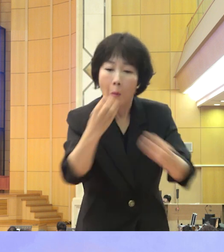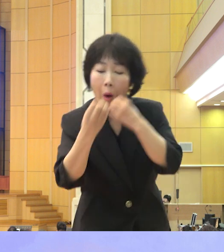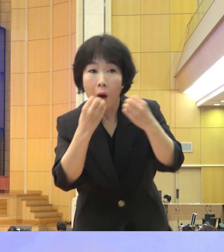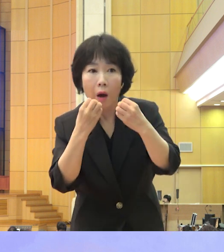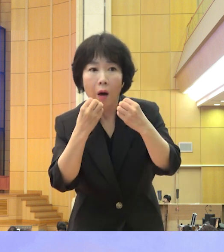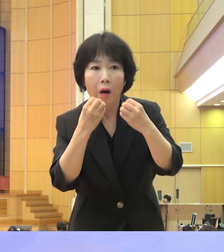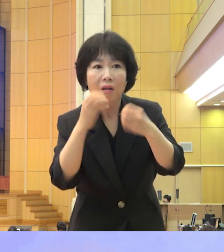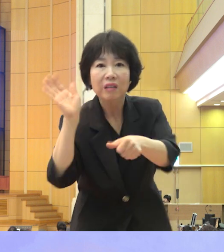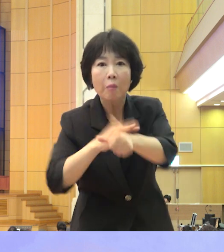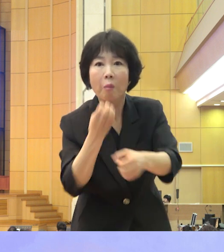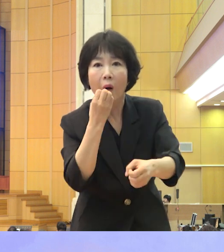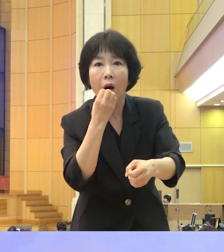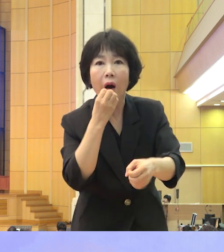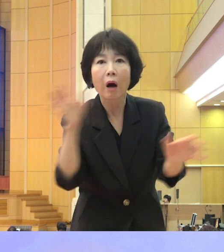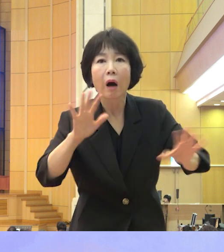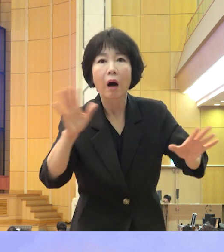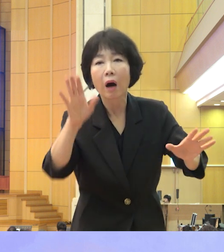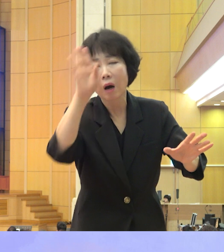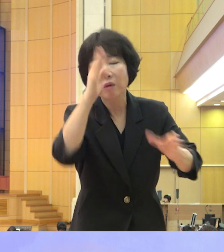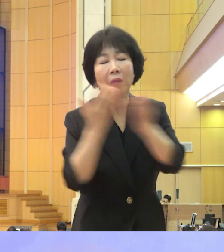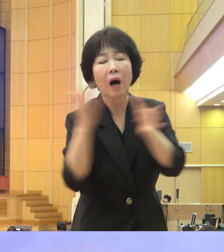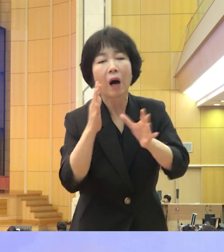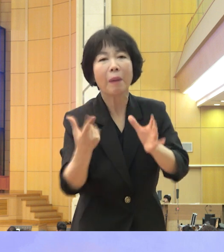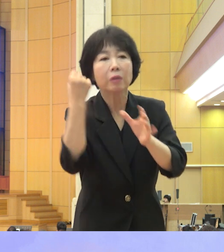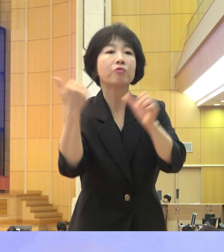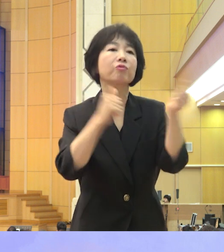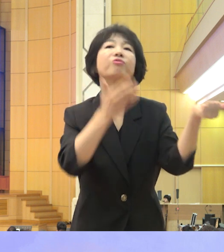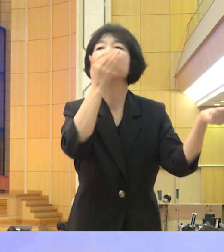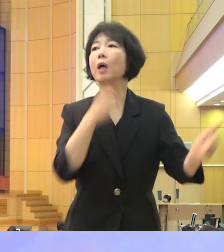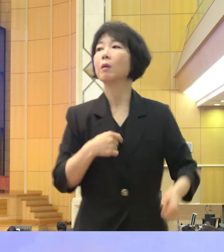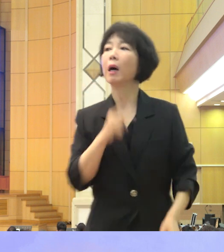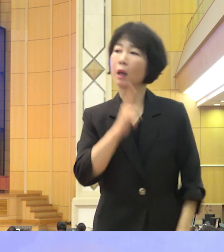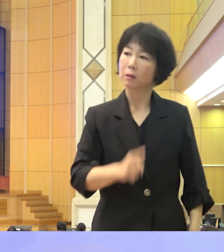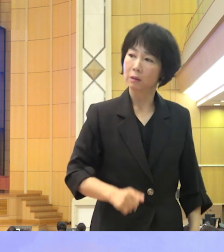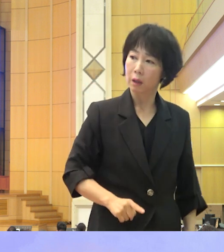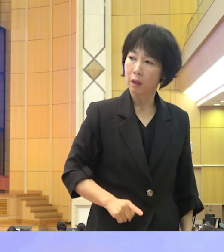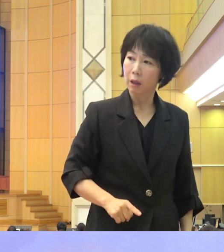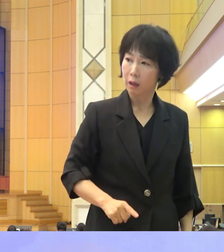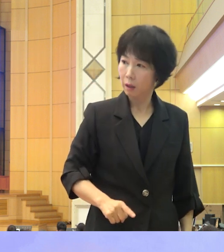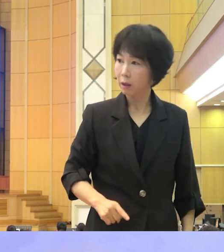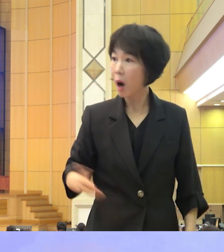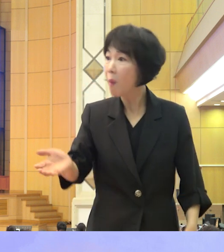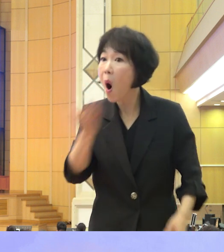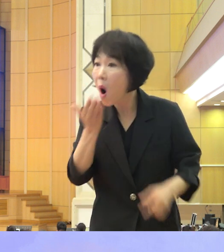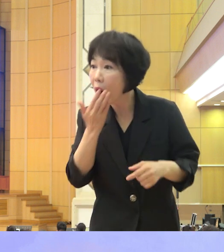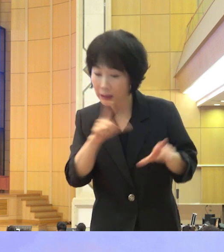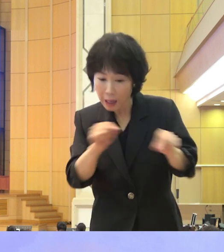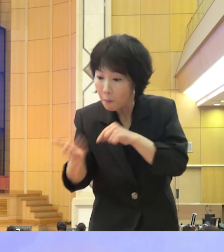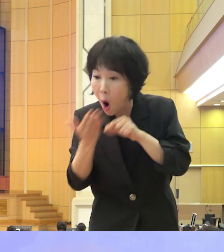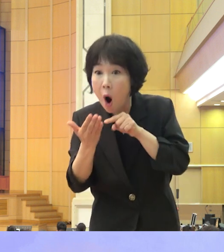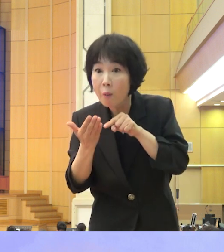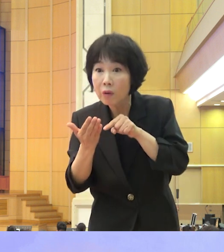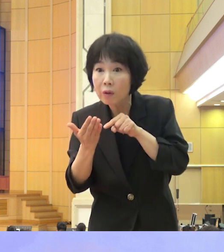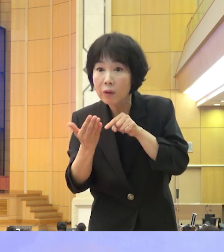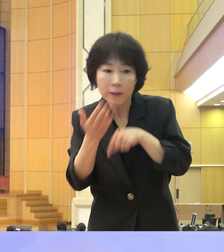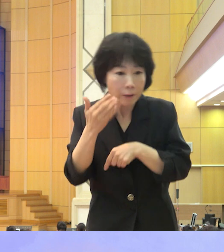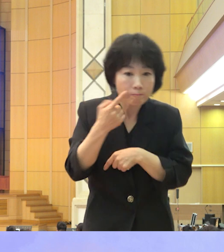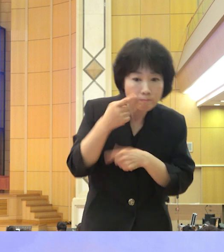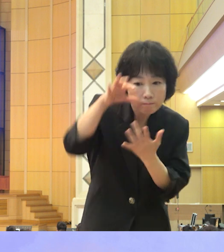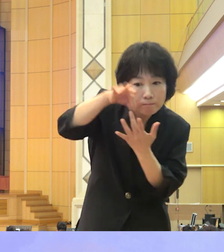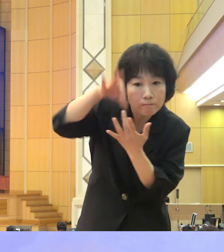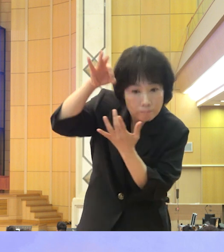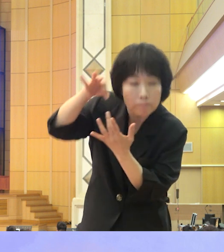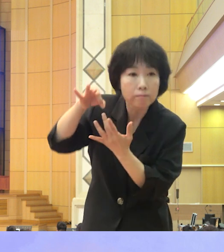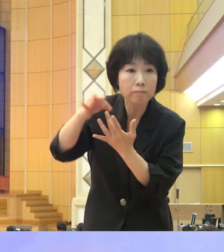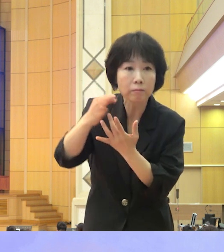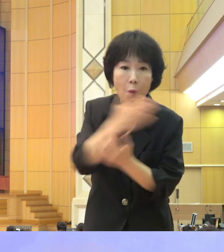병들고 빨리 세상을 떠날 수 있어요. 그런데 잘 먹는다는 말은